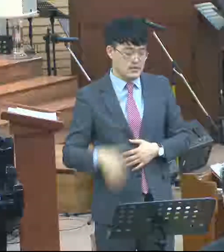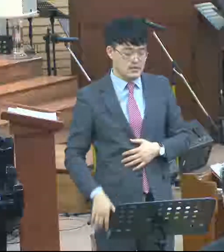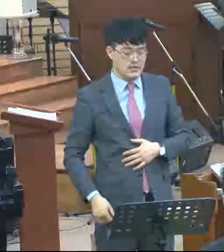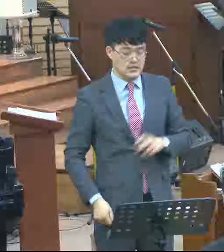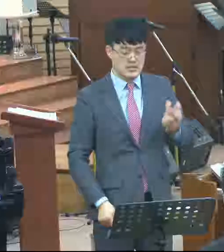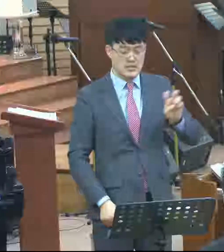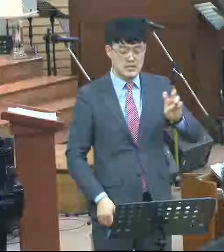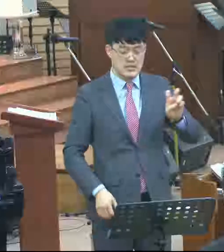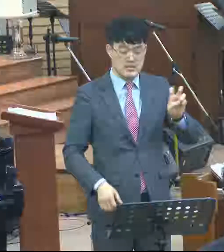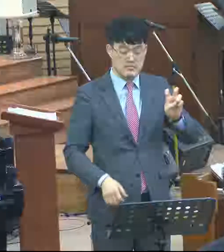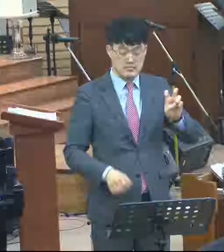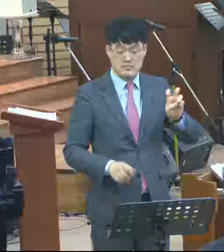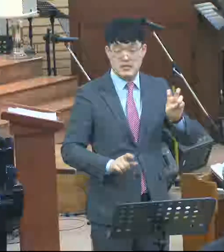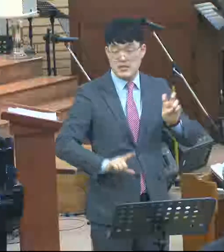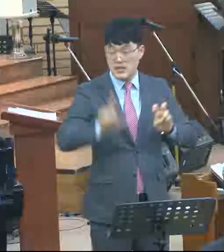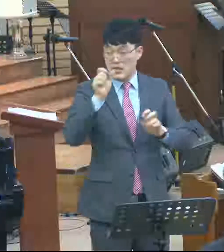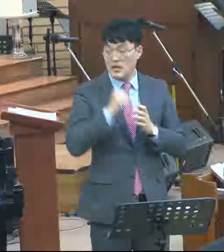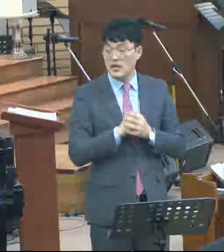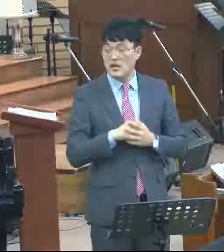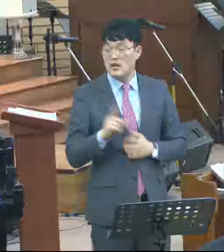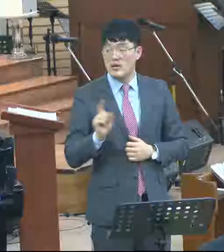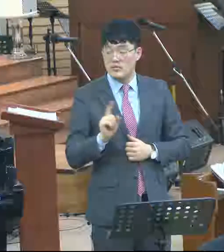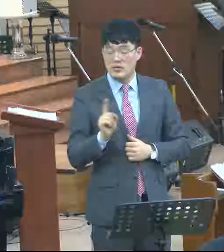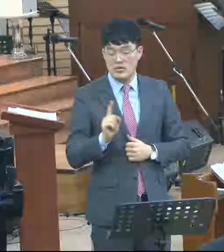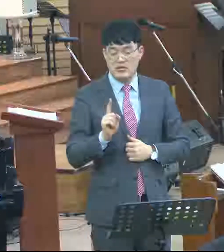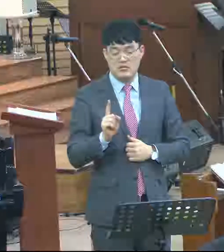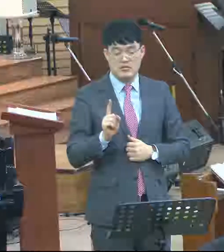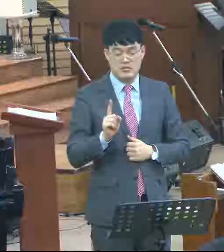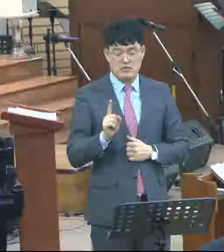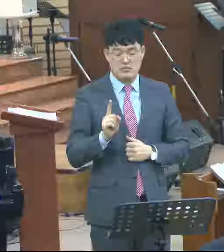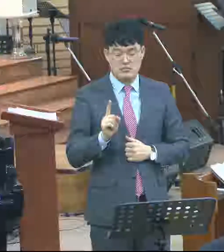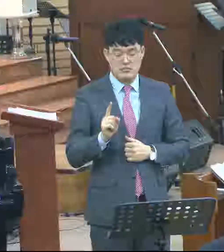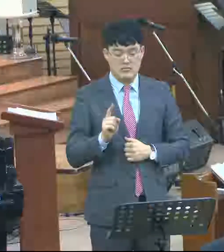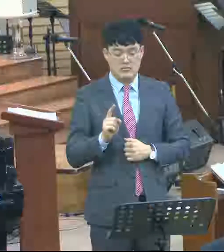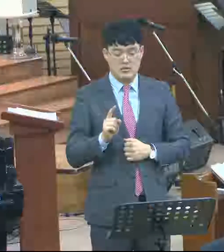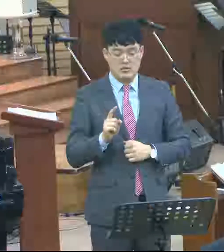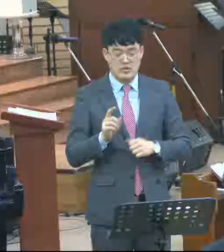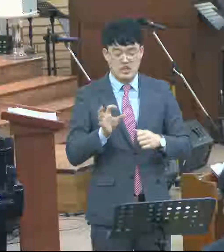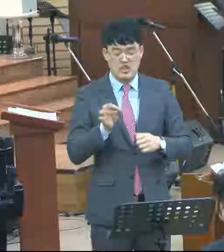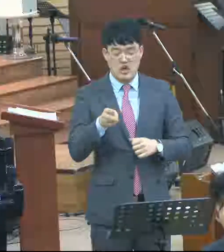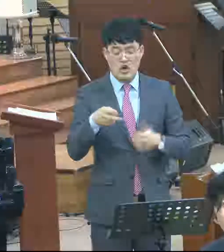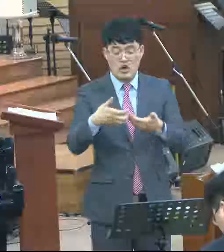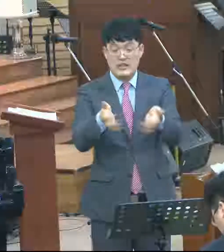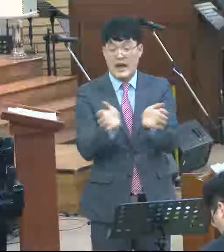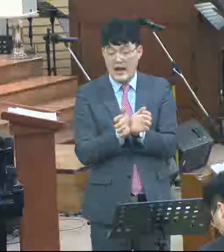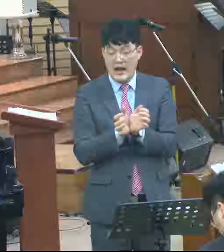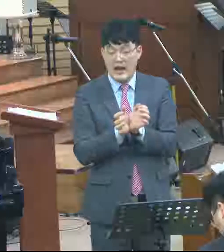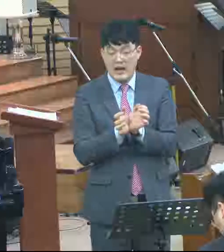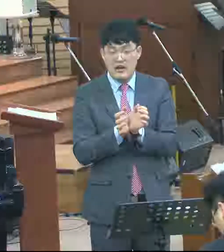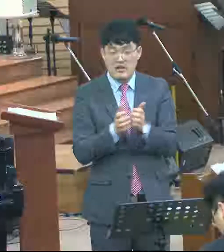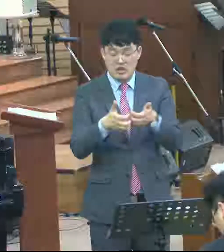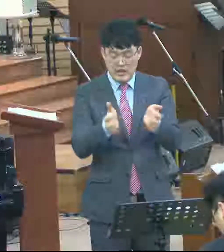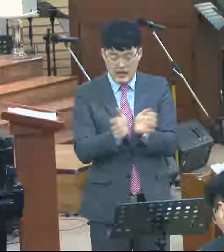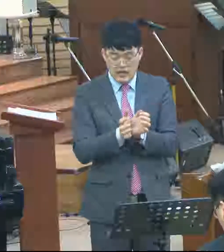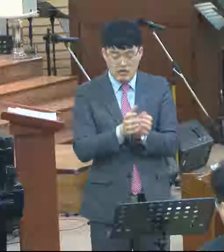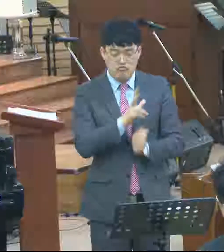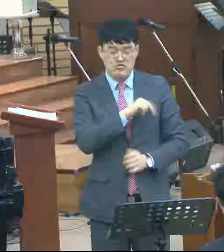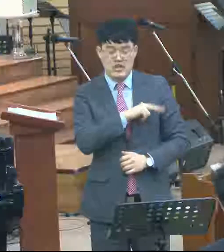누가 한 사람이 지사로 내려가니까 대신 국회의원 된 지 6개월밖에 안 되는 양반이 김포공항에서